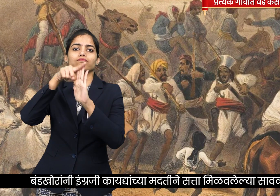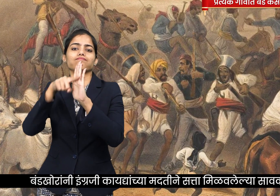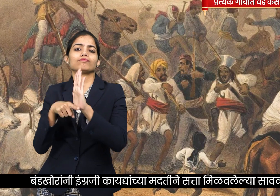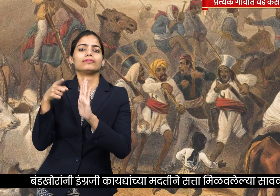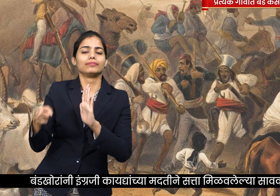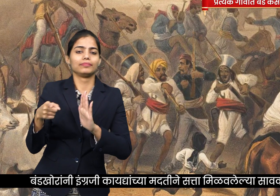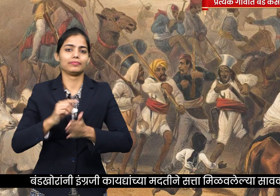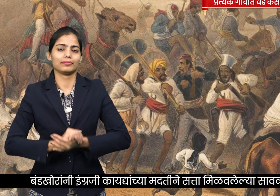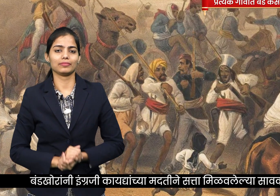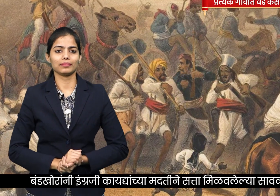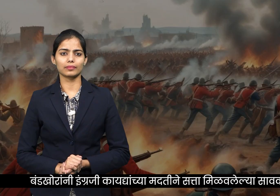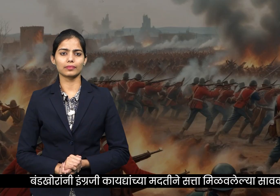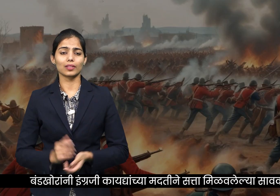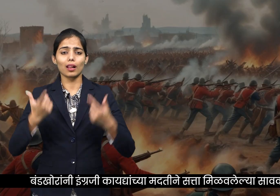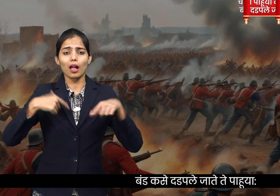लक्ष्य केले.